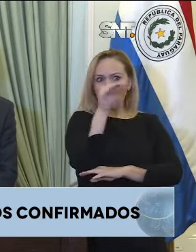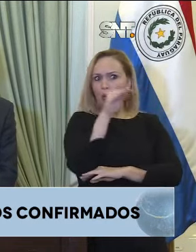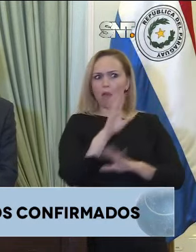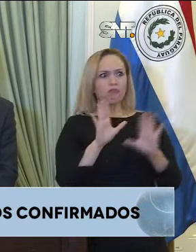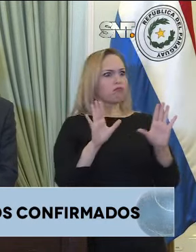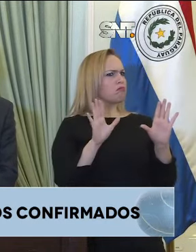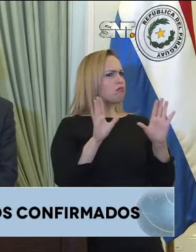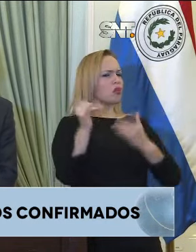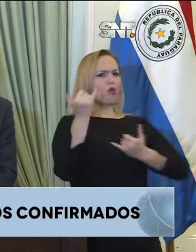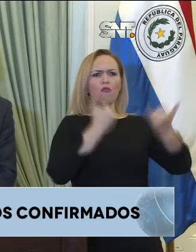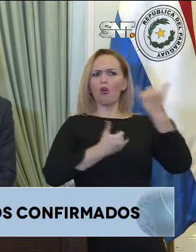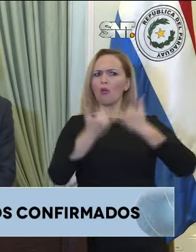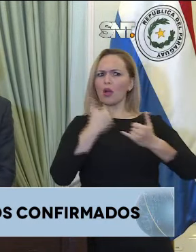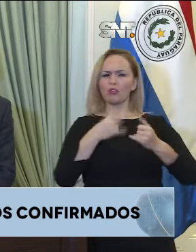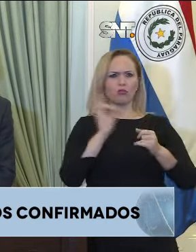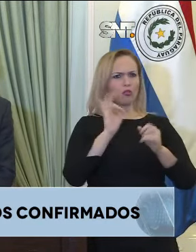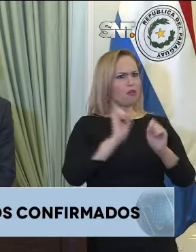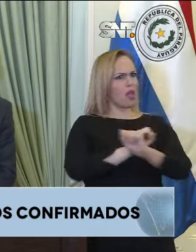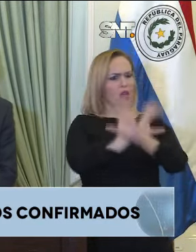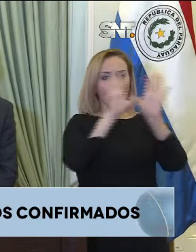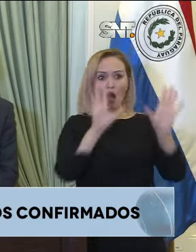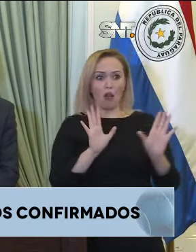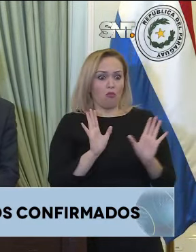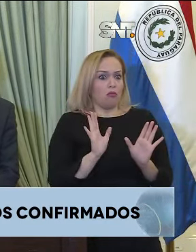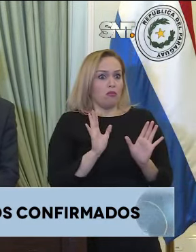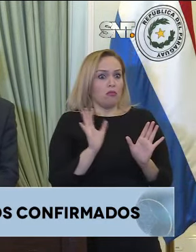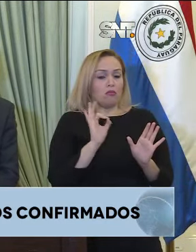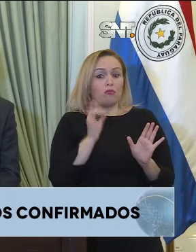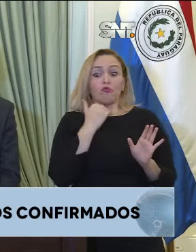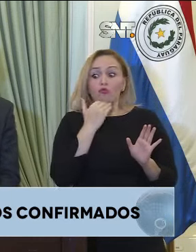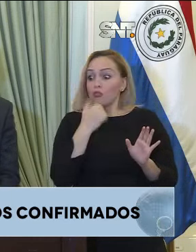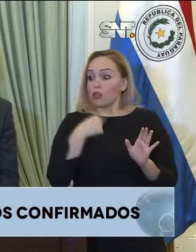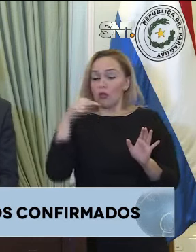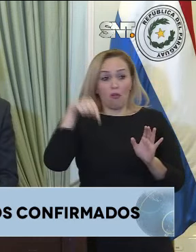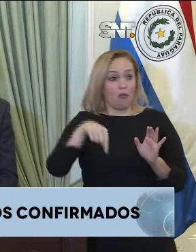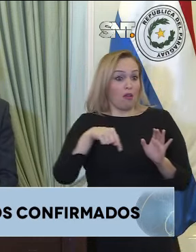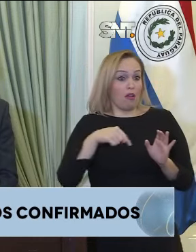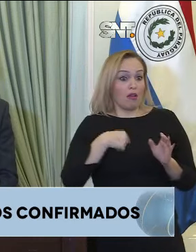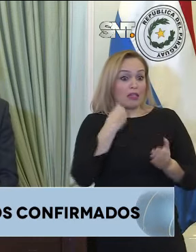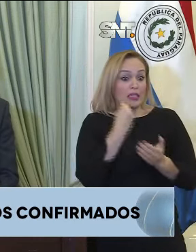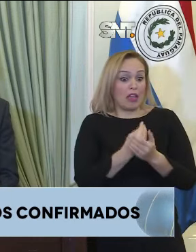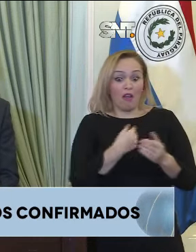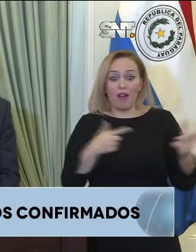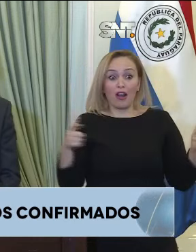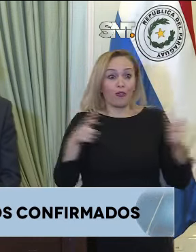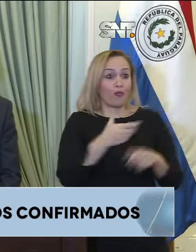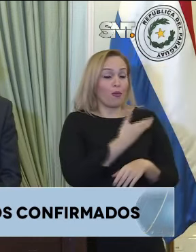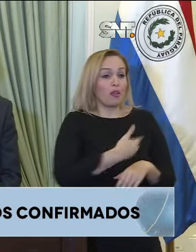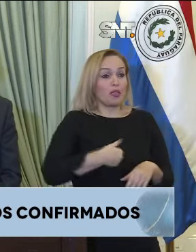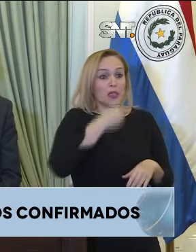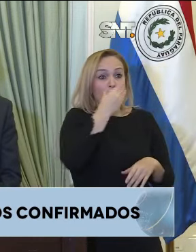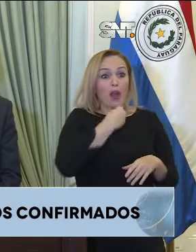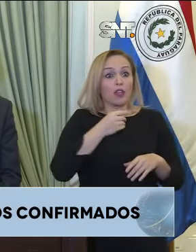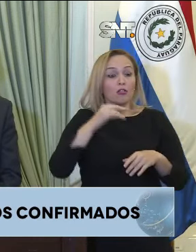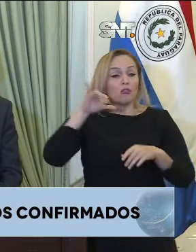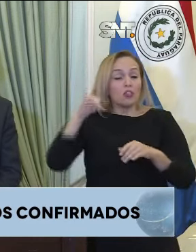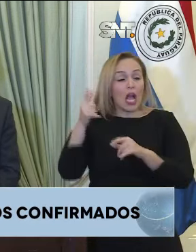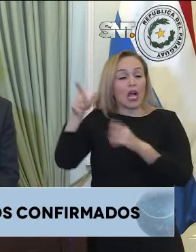tengo conocimiento en este momento. Es probable que en el lapso que estuve yo aquí en Palacio, en reunión, se pueda haber dado.